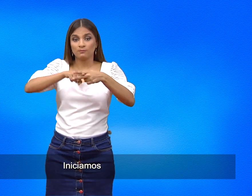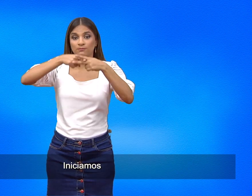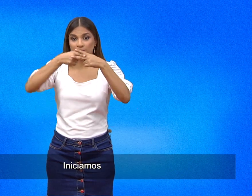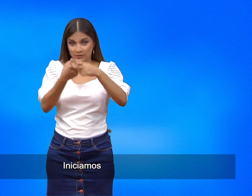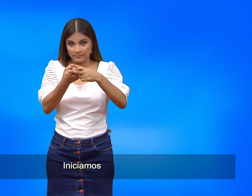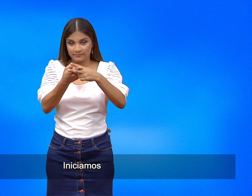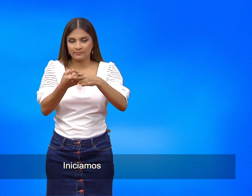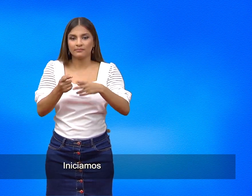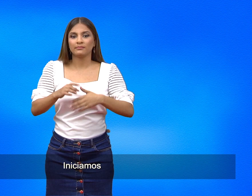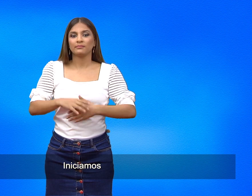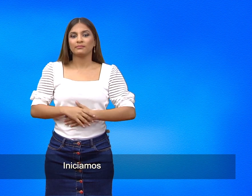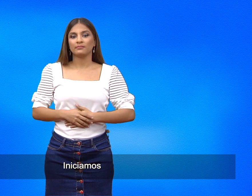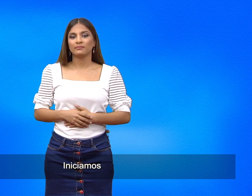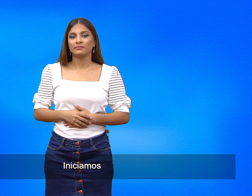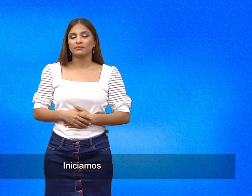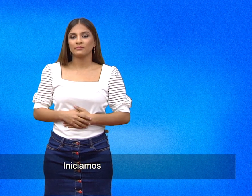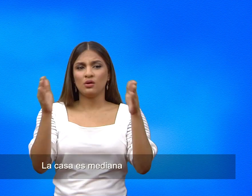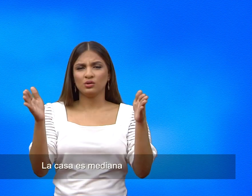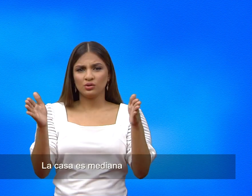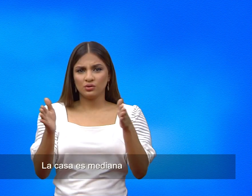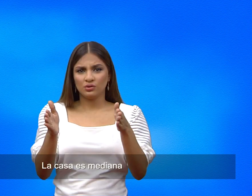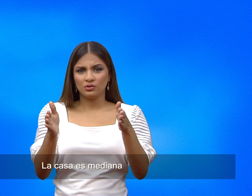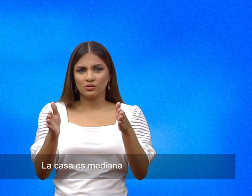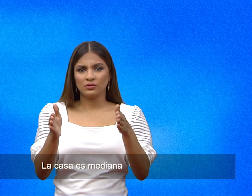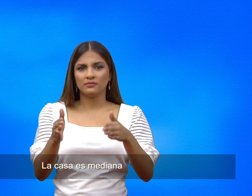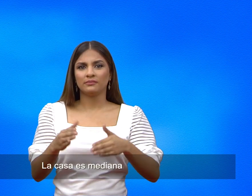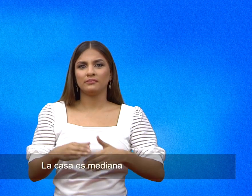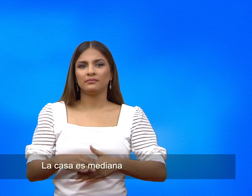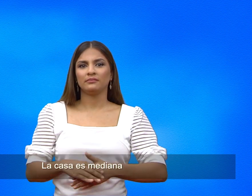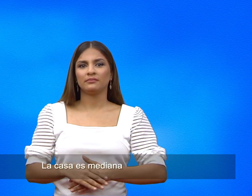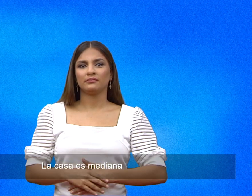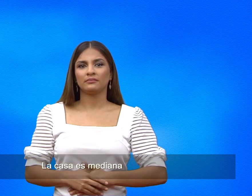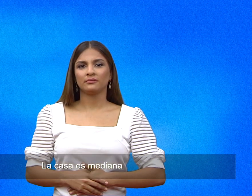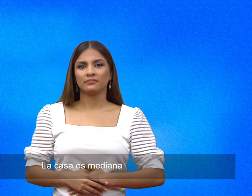iniciamos la casa es mediana